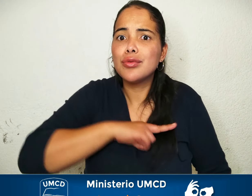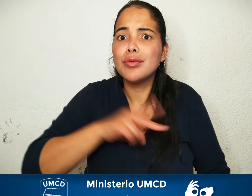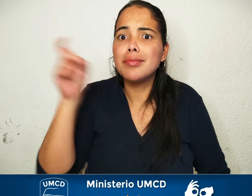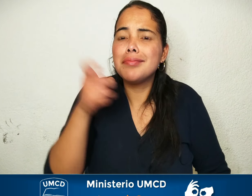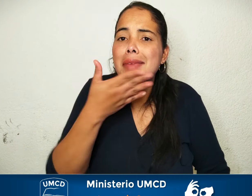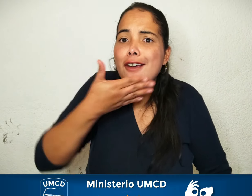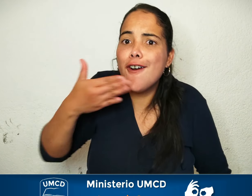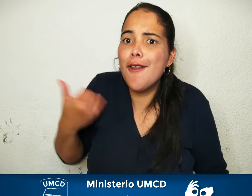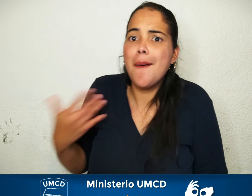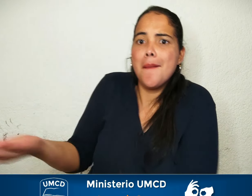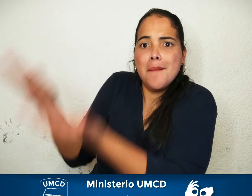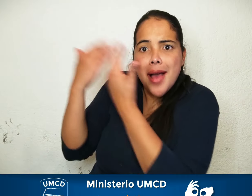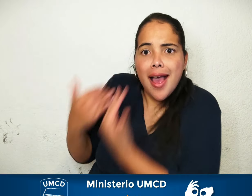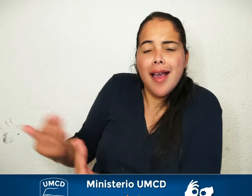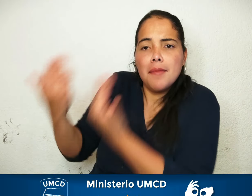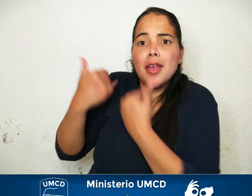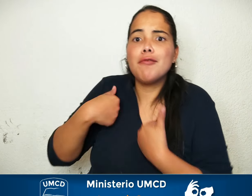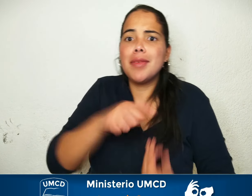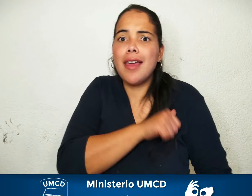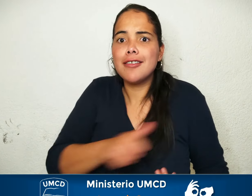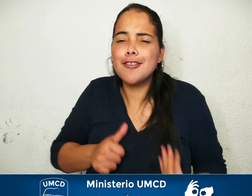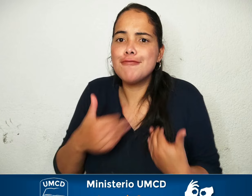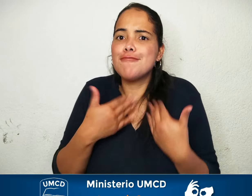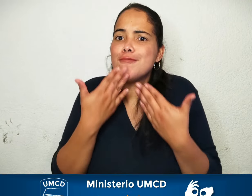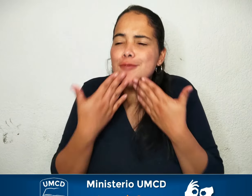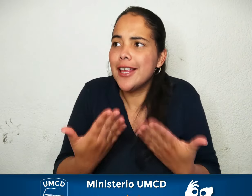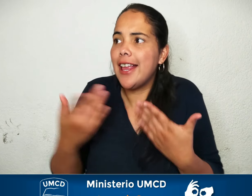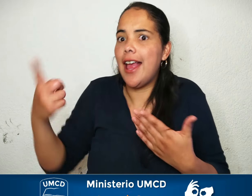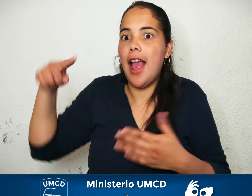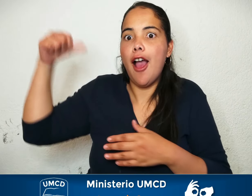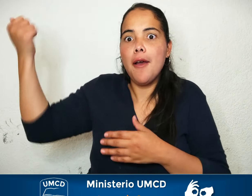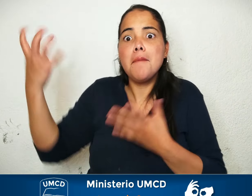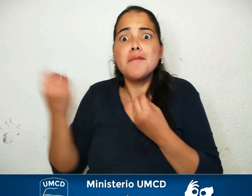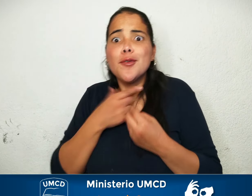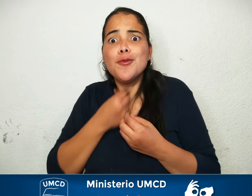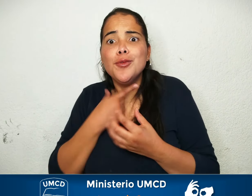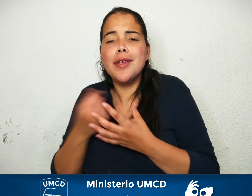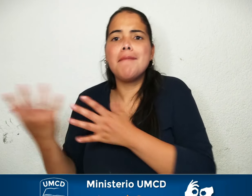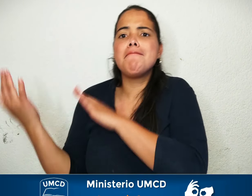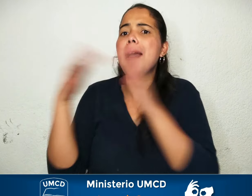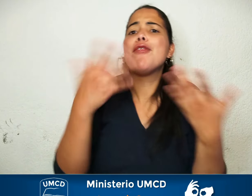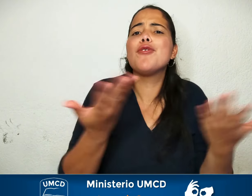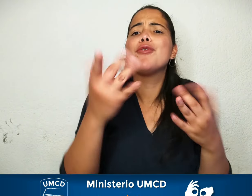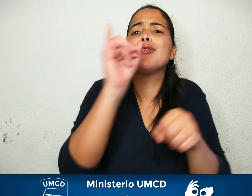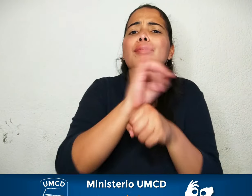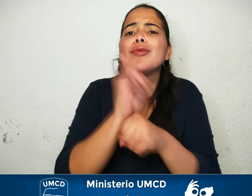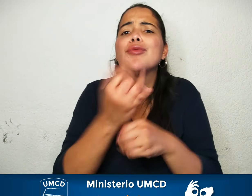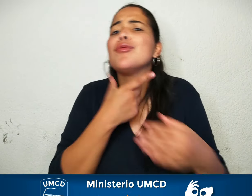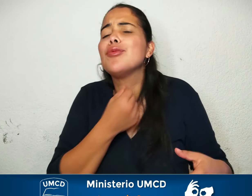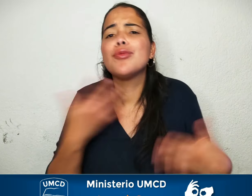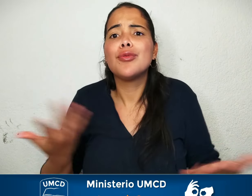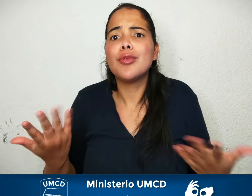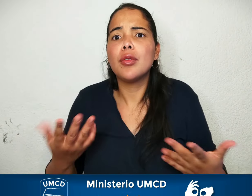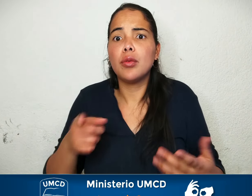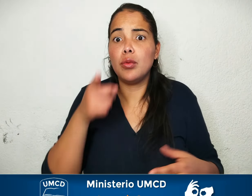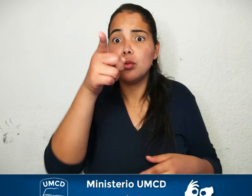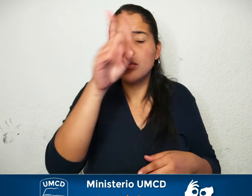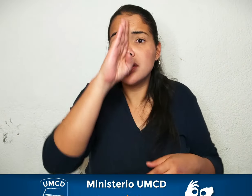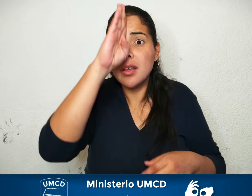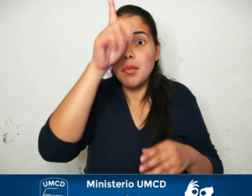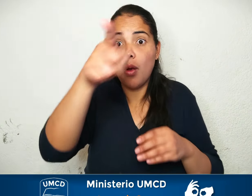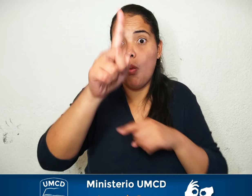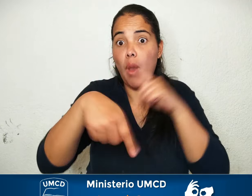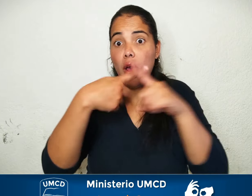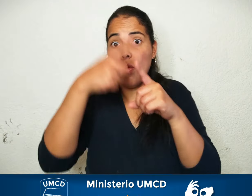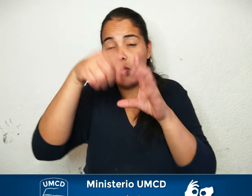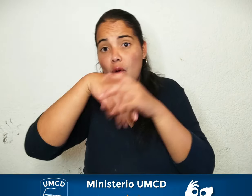a ellos hacerles mucho daño. Entonces, ¿cómo debemos comportarnos? Cuando usted vaya a tener alguna actividad frente a